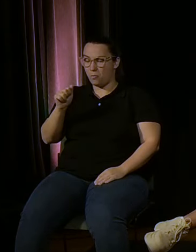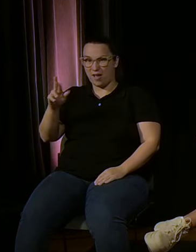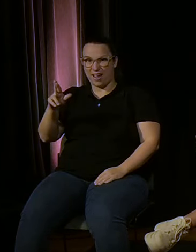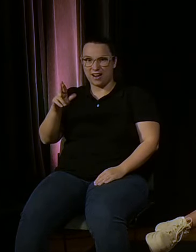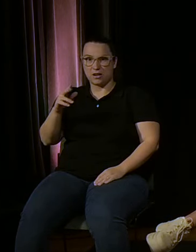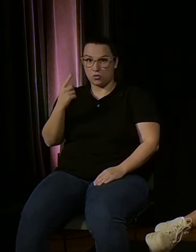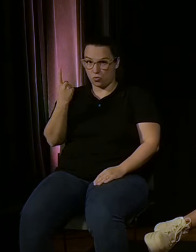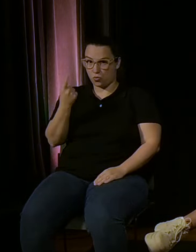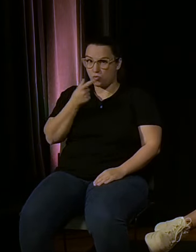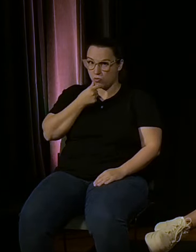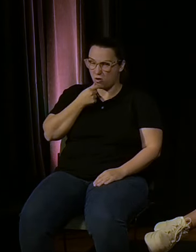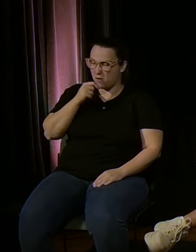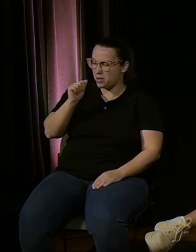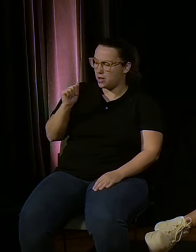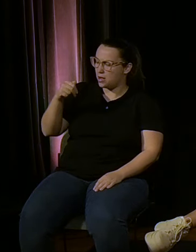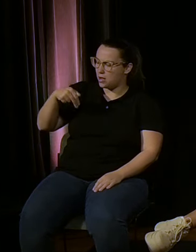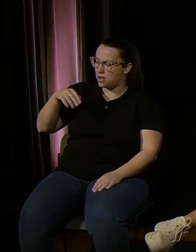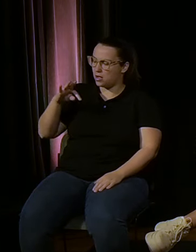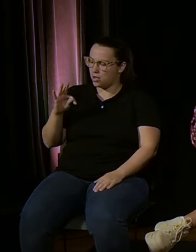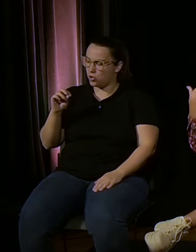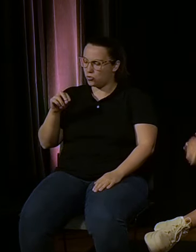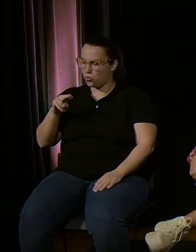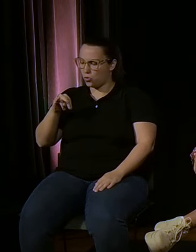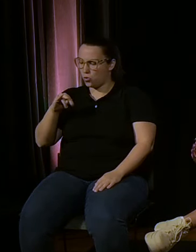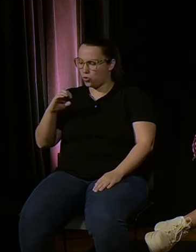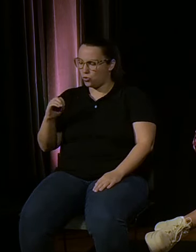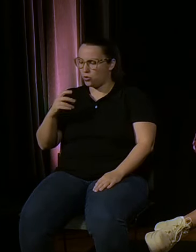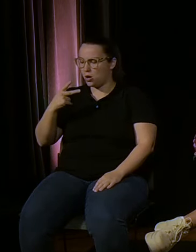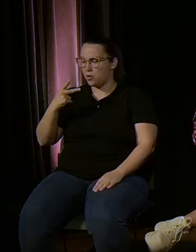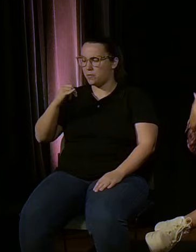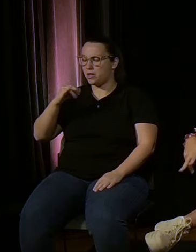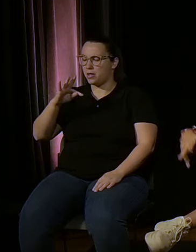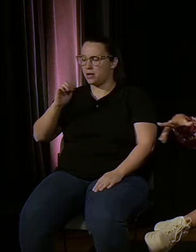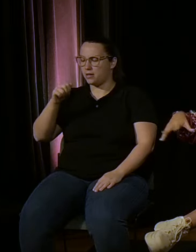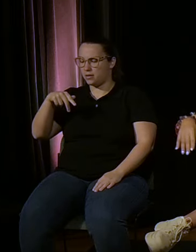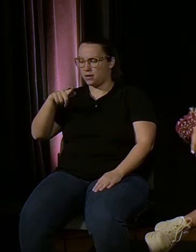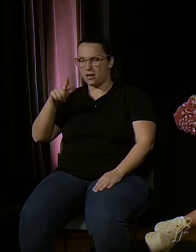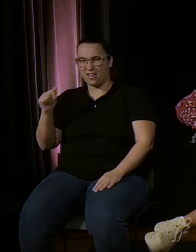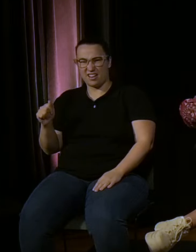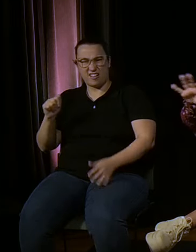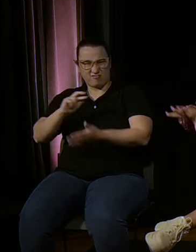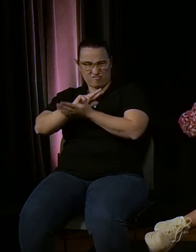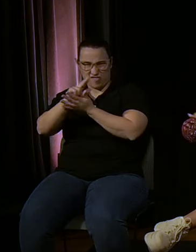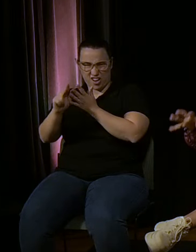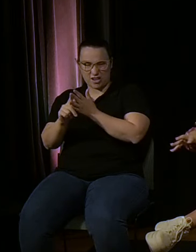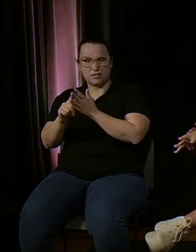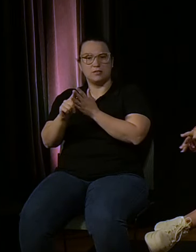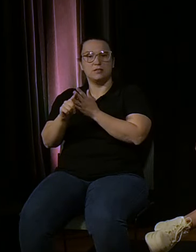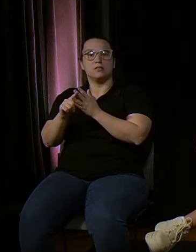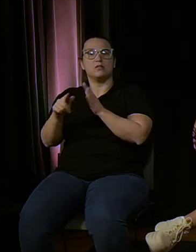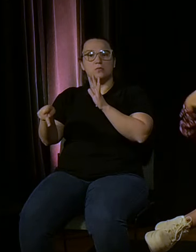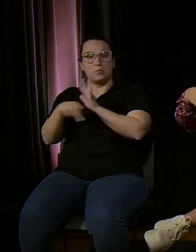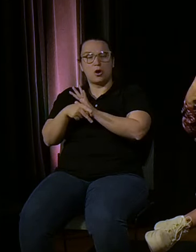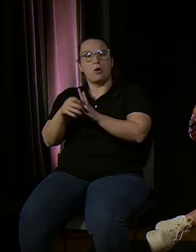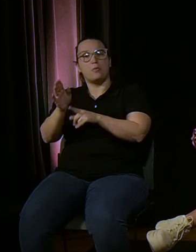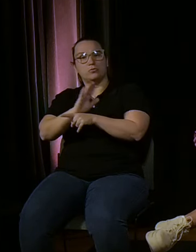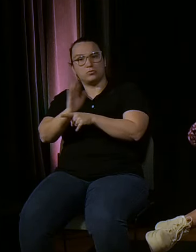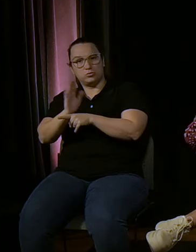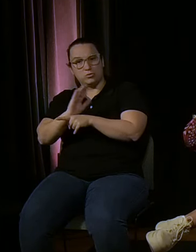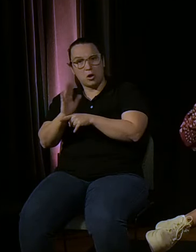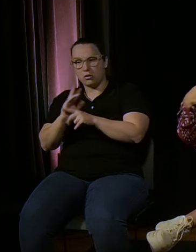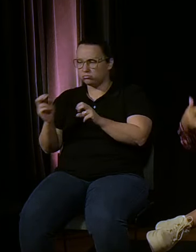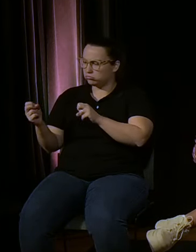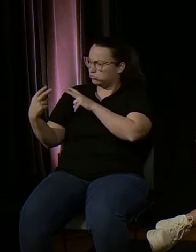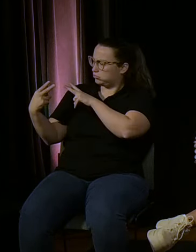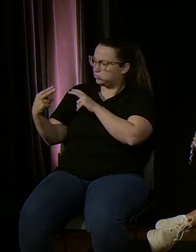Pitanga, tá o Antero Luiz, enfim, o Nelson Xavier. São esses personagens desse filme. Eles se